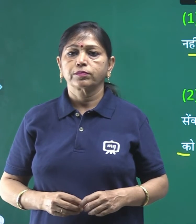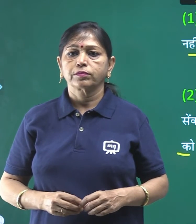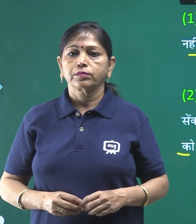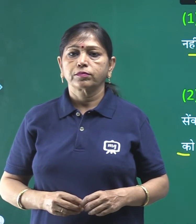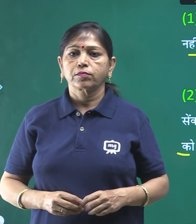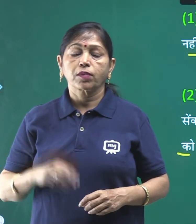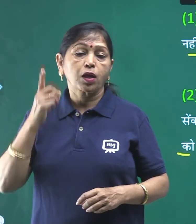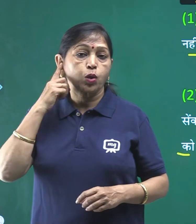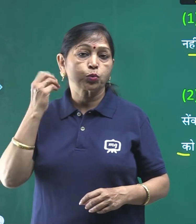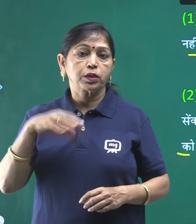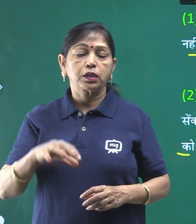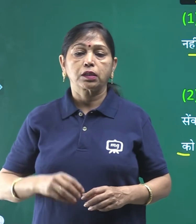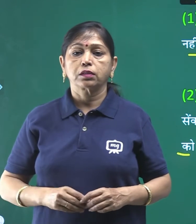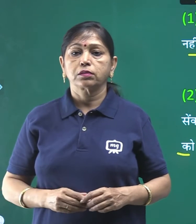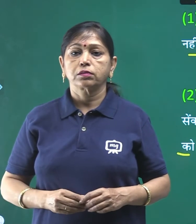ध्वनि की